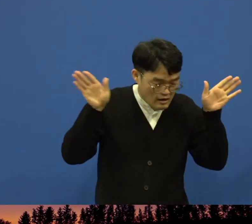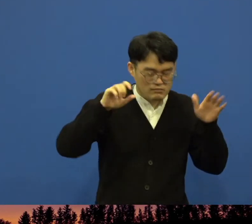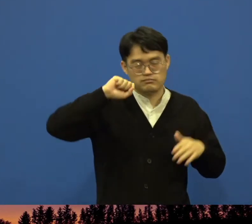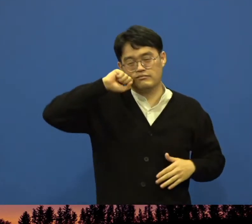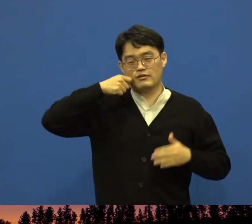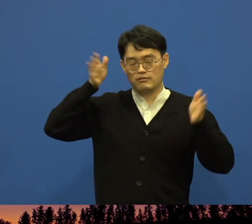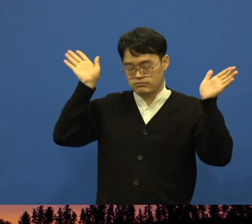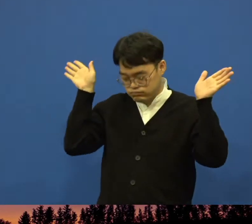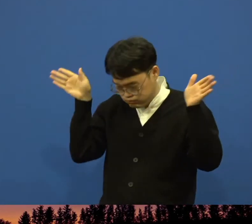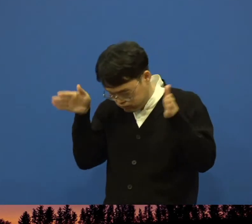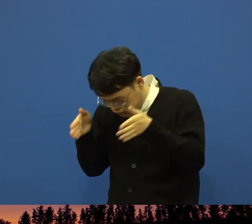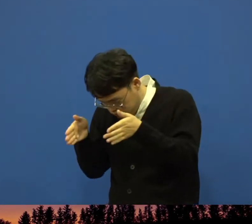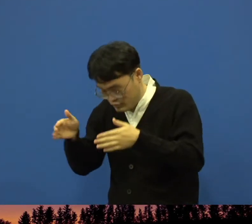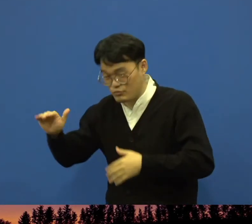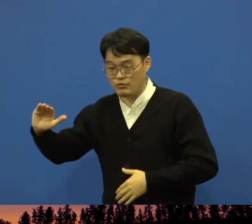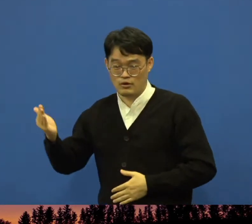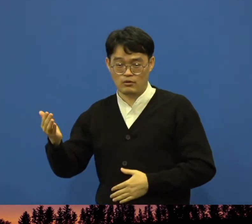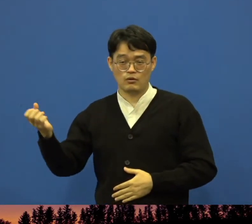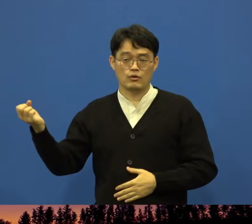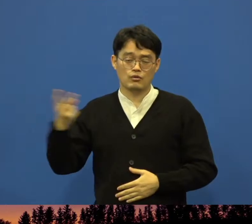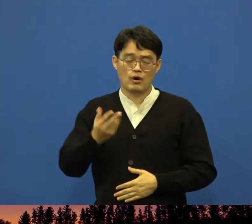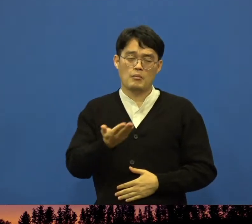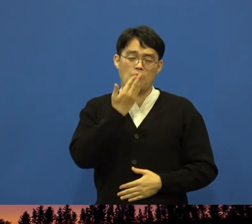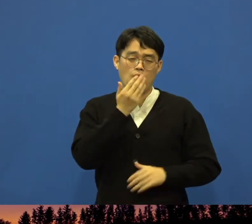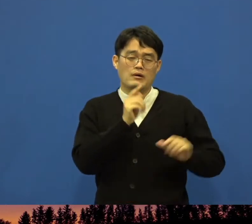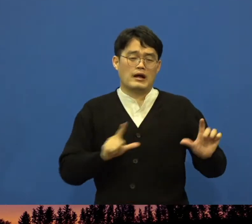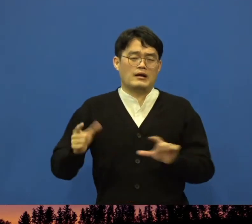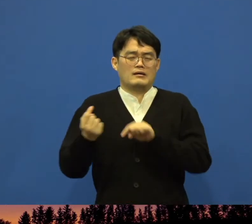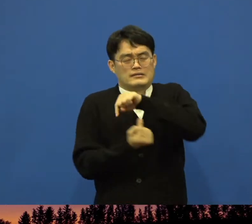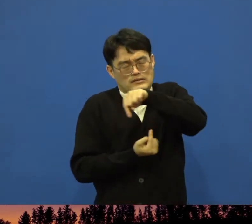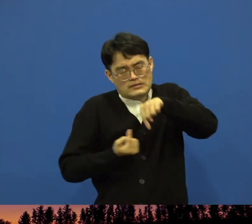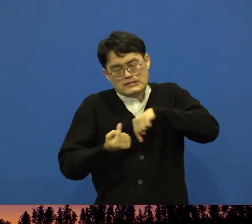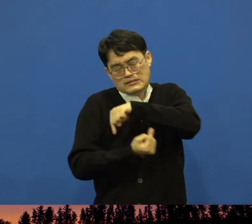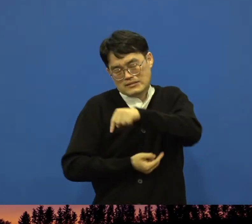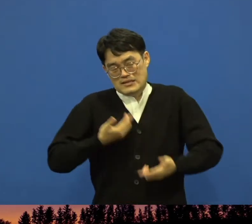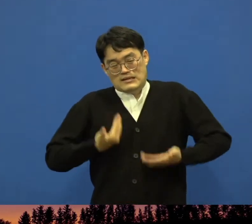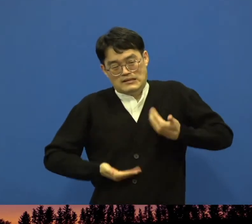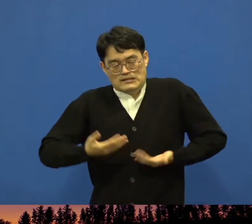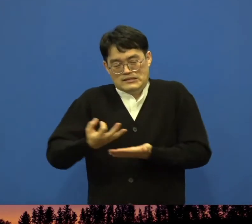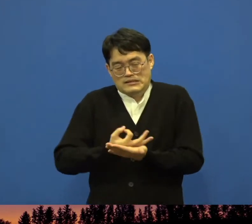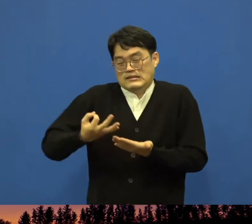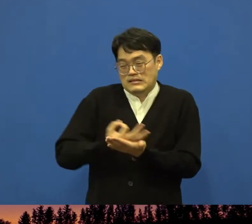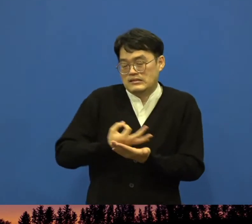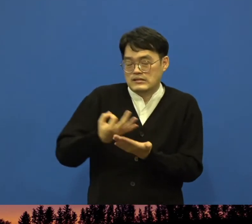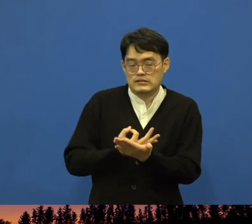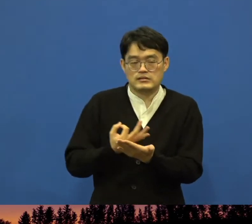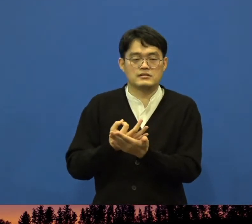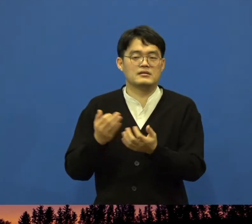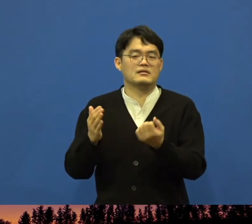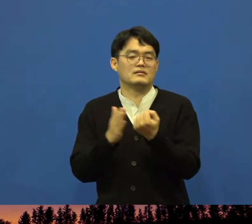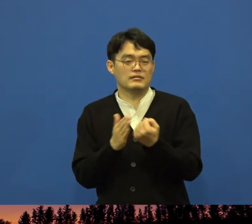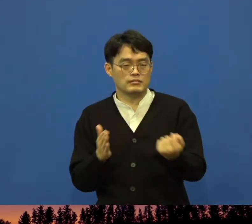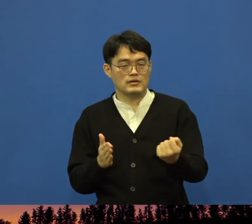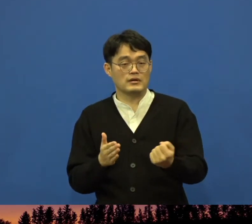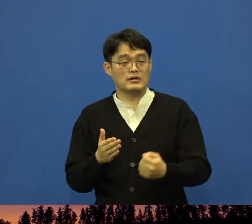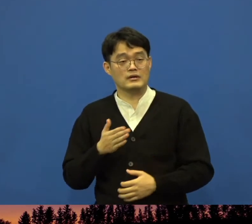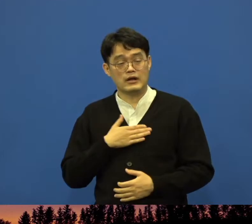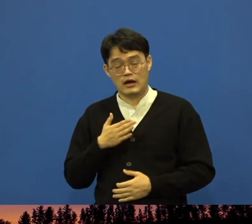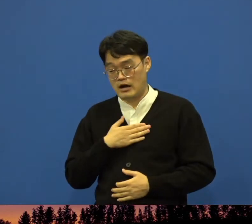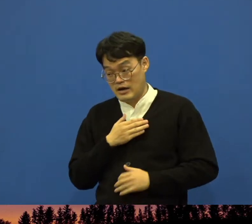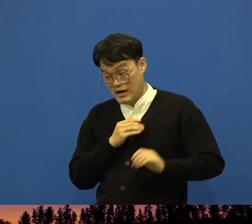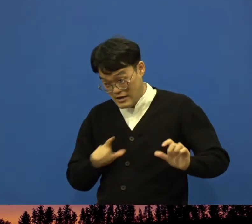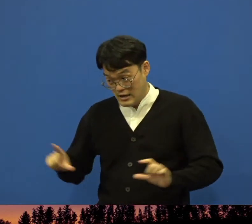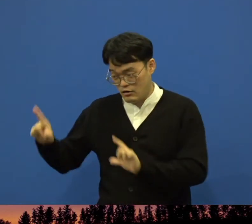우리의 현실이 또 우리를 계속 이제 바꾸게 하기 때문에 몰아가기 때문에 이게 빠져 살다 보면 내가 하고 있는 일에 질문을 하지